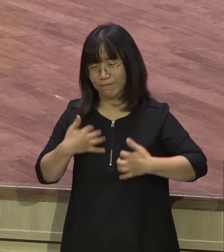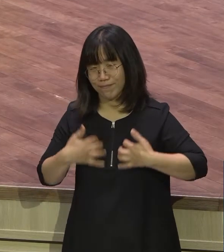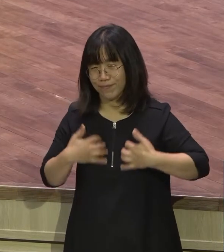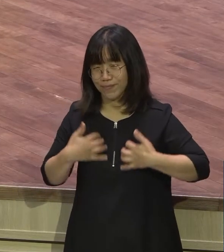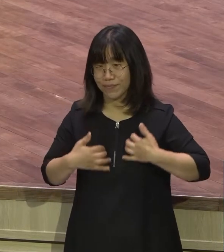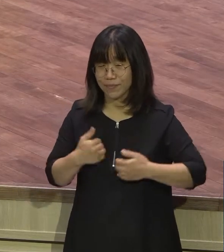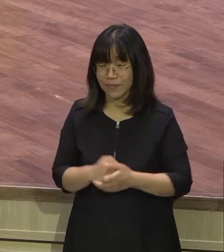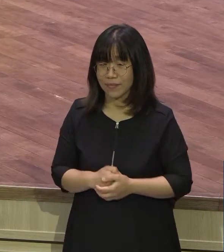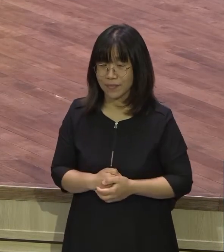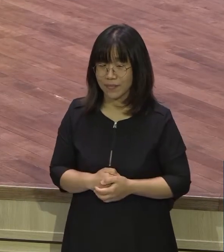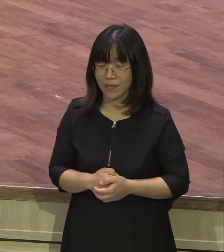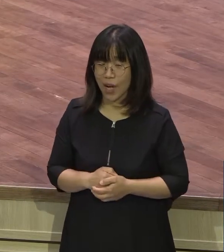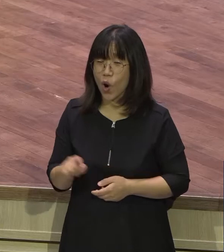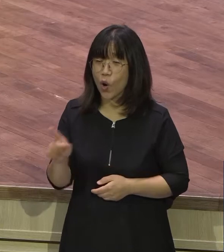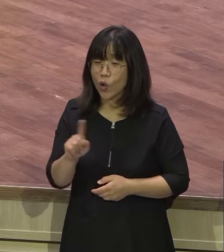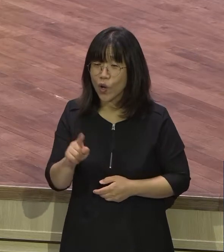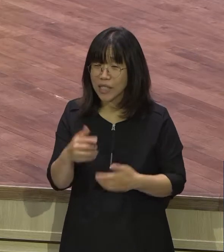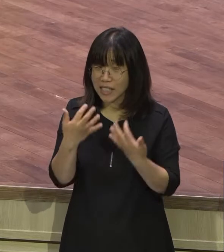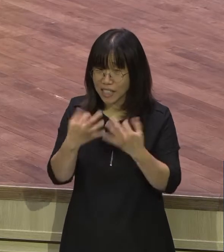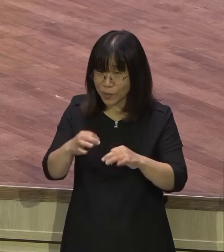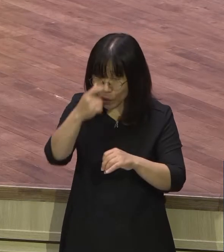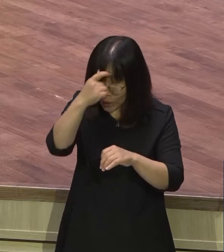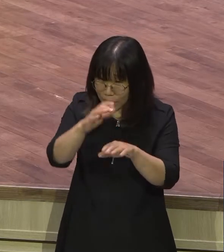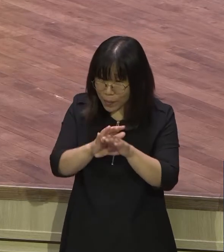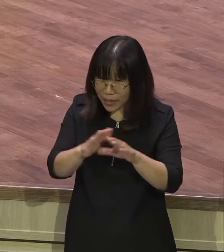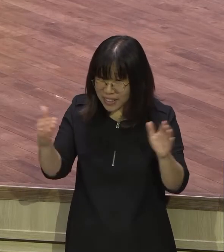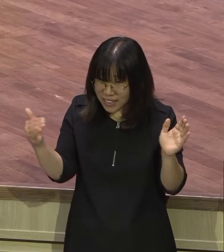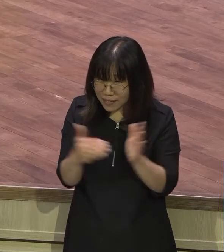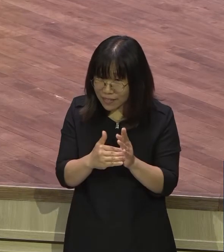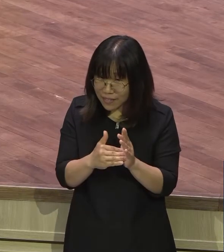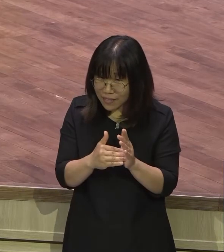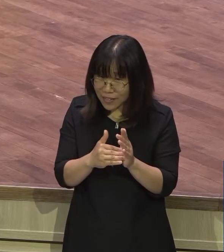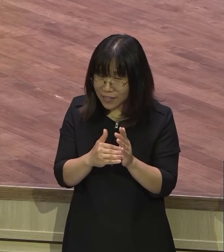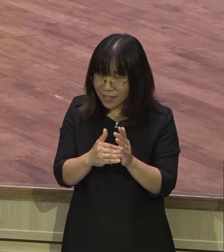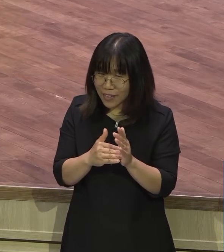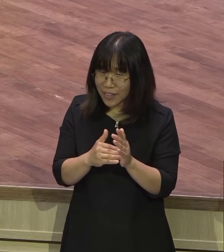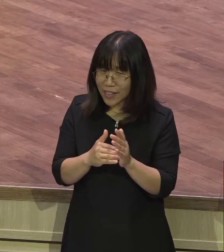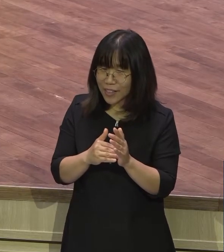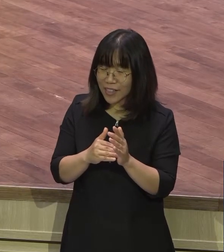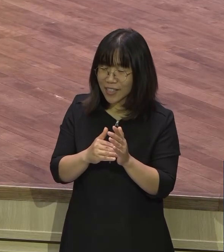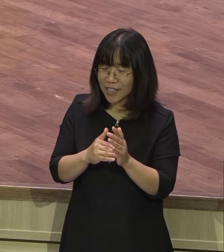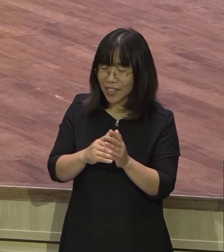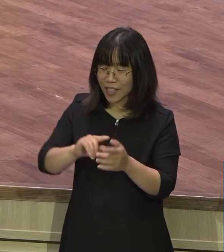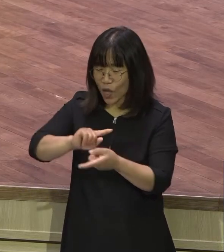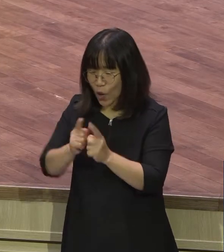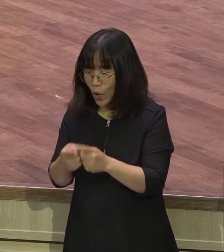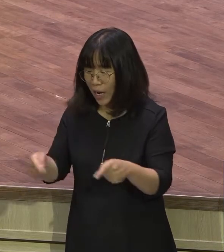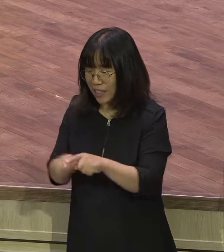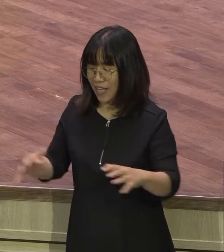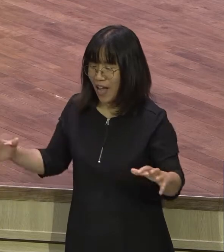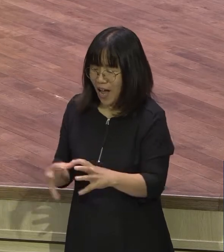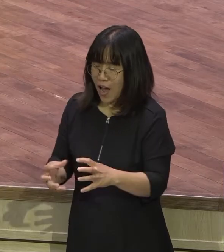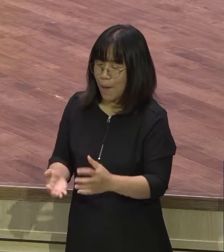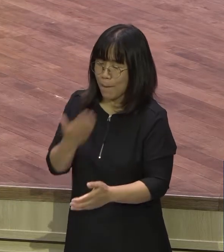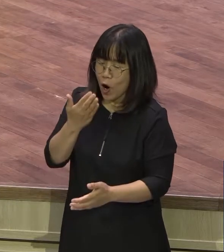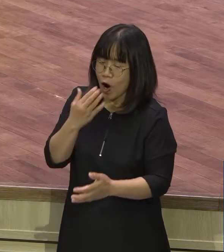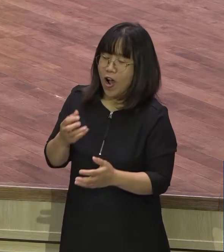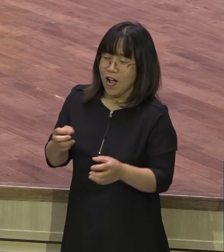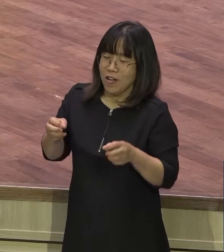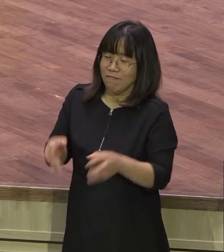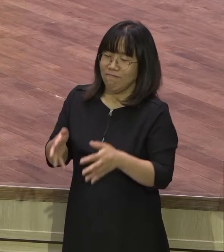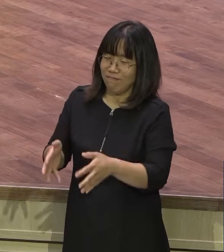심지어 막 심야기도 마치 나면 같이 막 같이 막 죽 먹고 계속 먹고 먹고